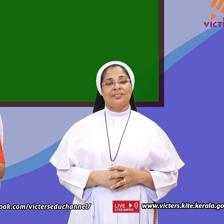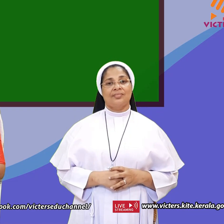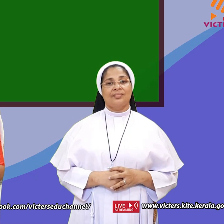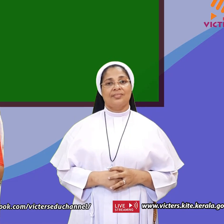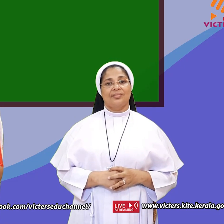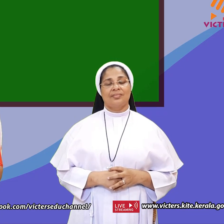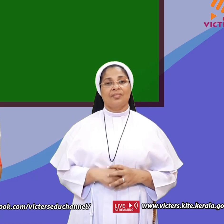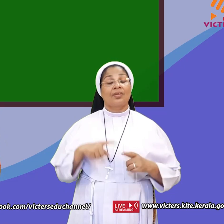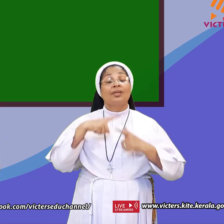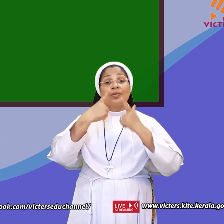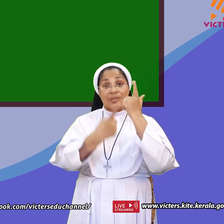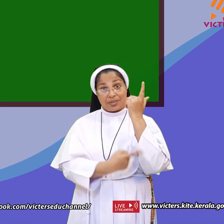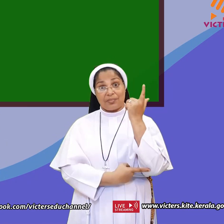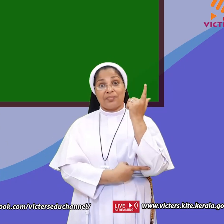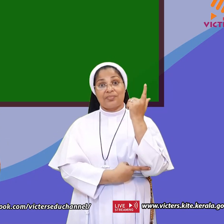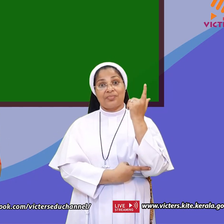ഒടുവിൽ